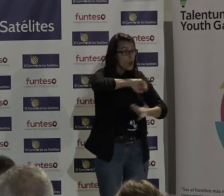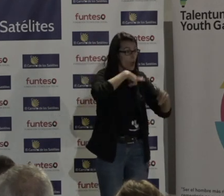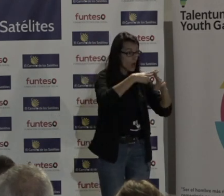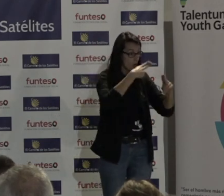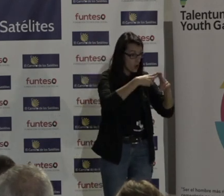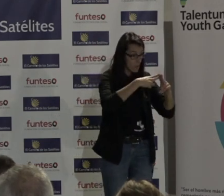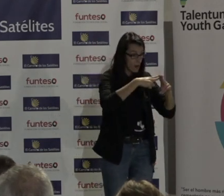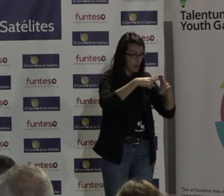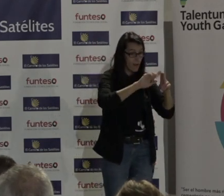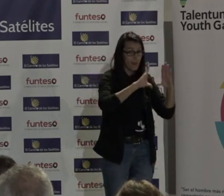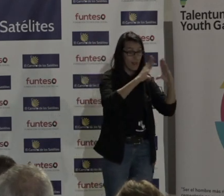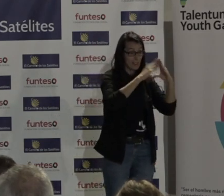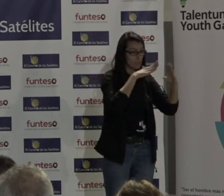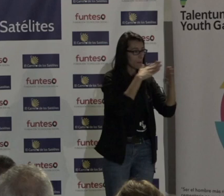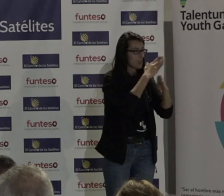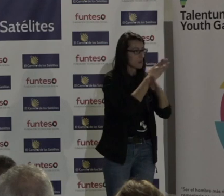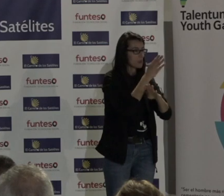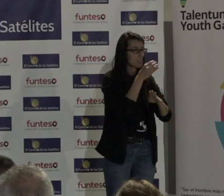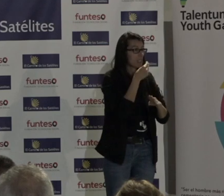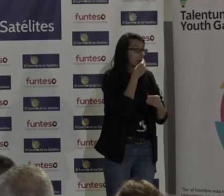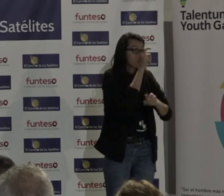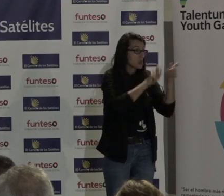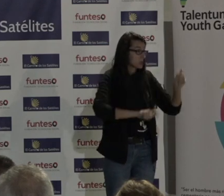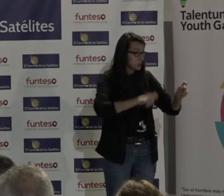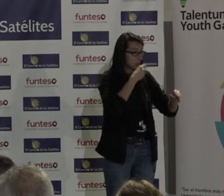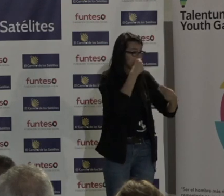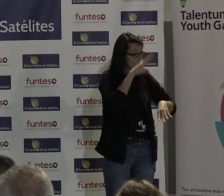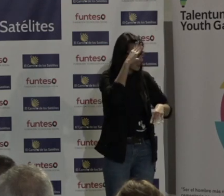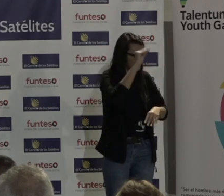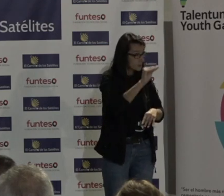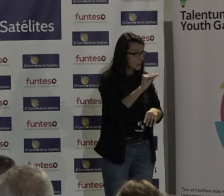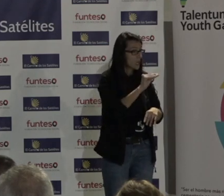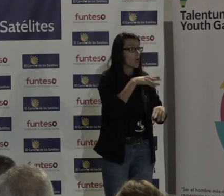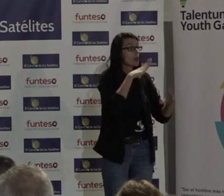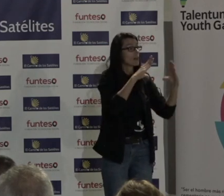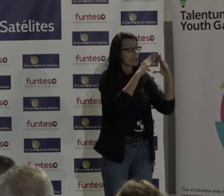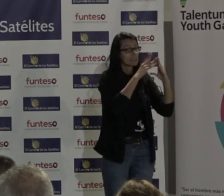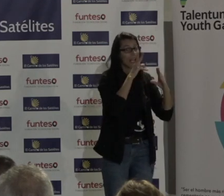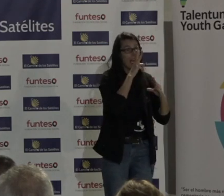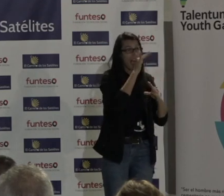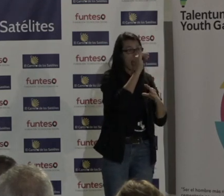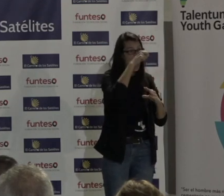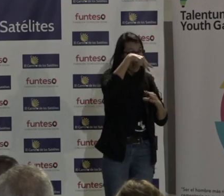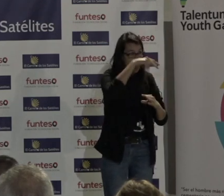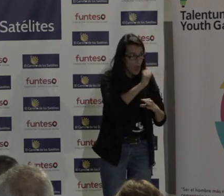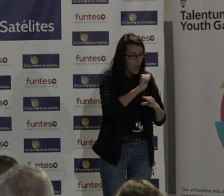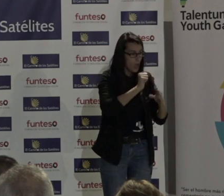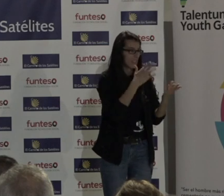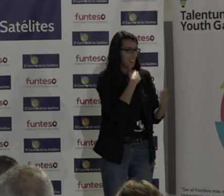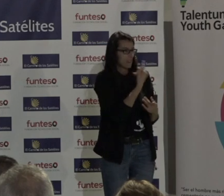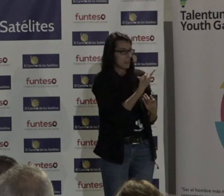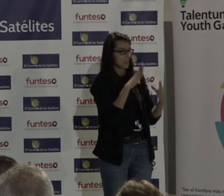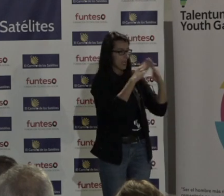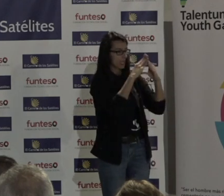templo en madera, y así lo dicen los historiadores, era el templo de Jano, el único templo que tenía dos